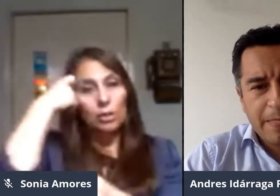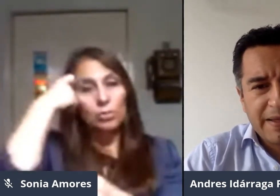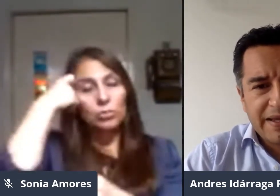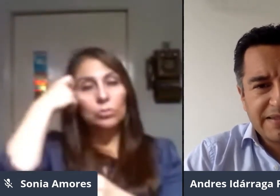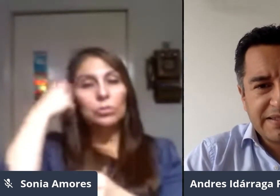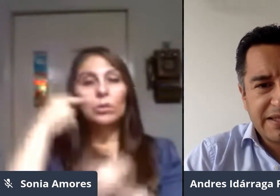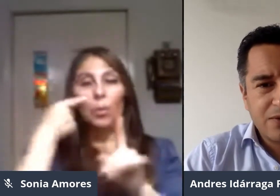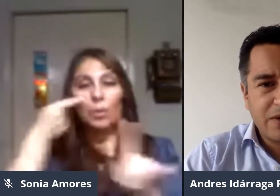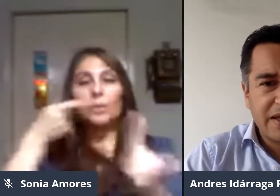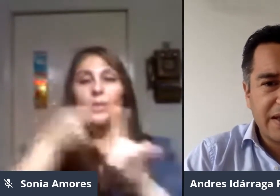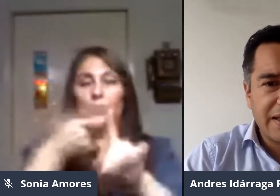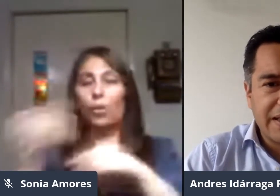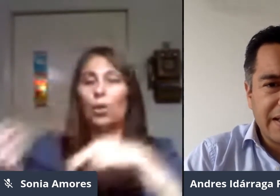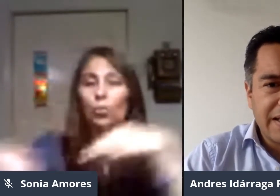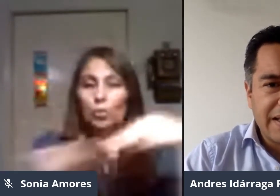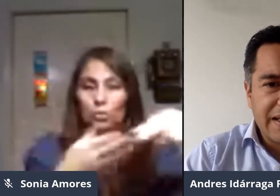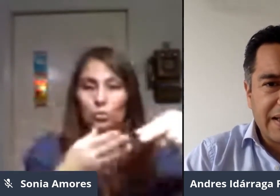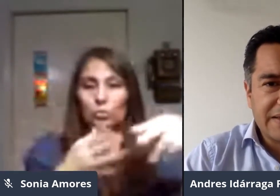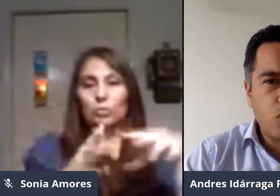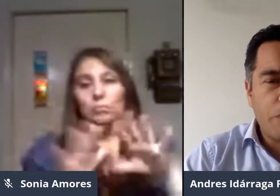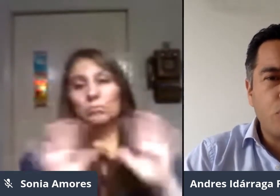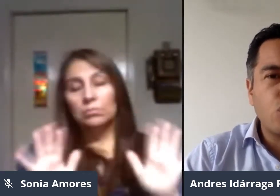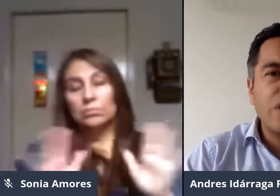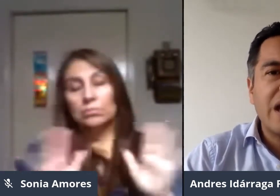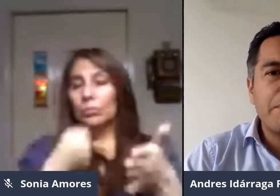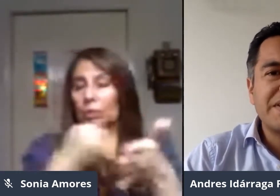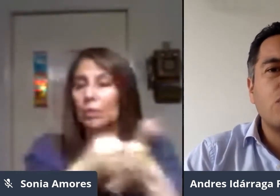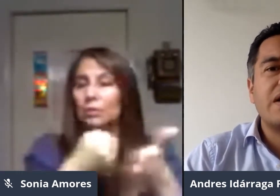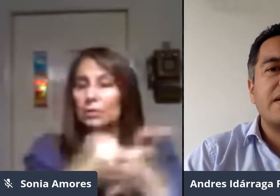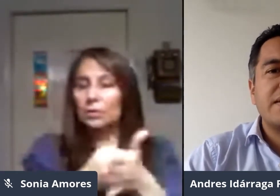educación, insistiendo en que esta es una